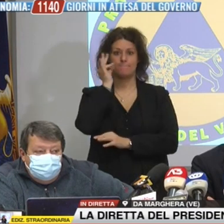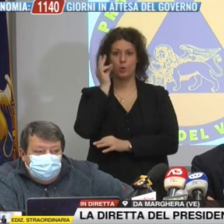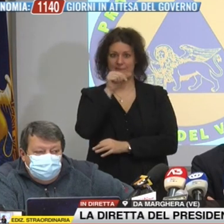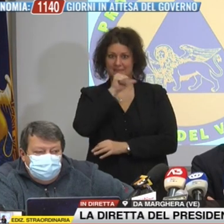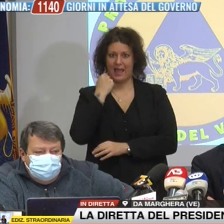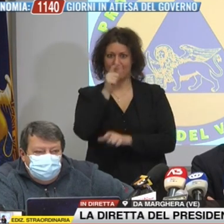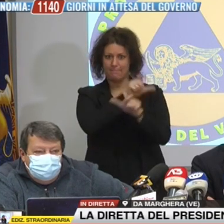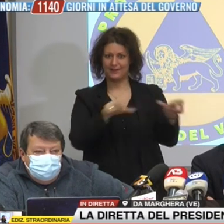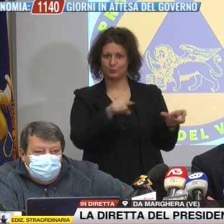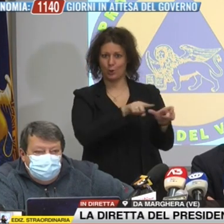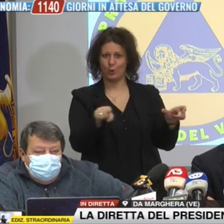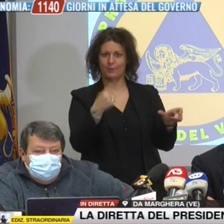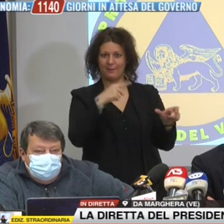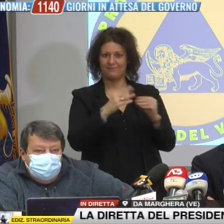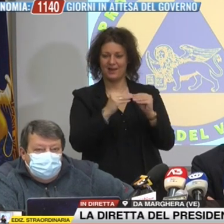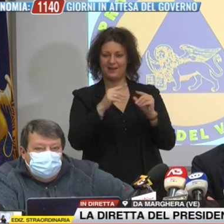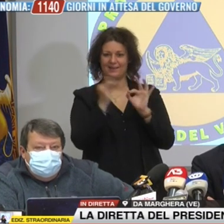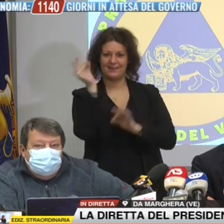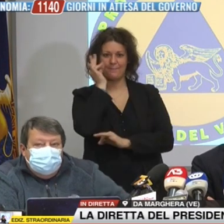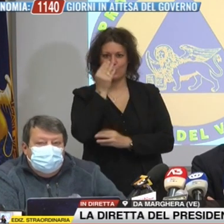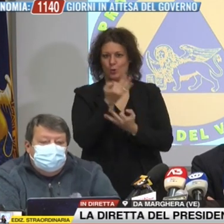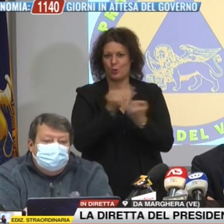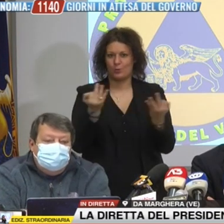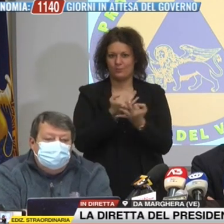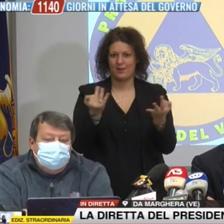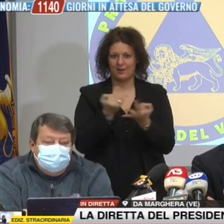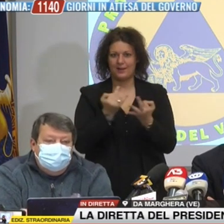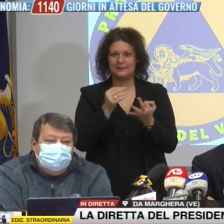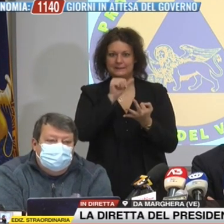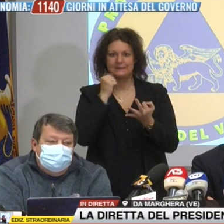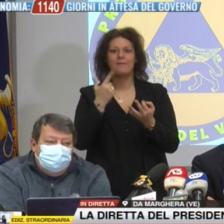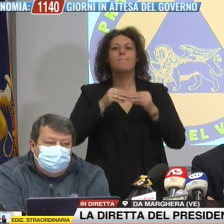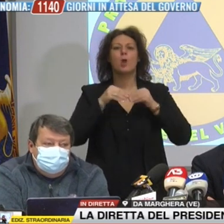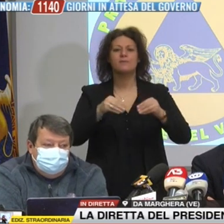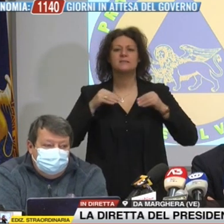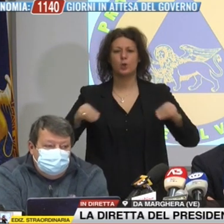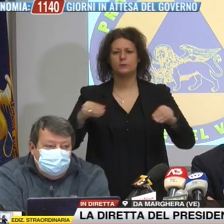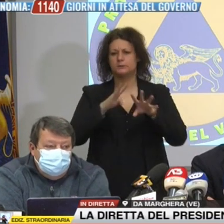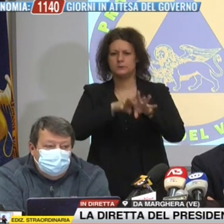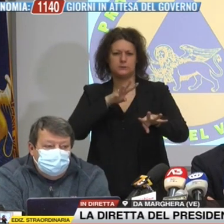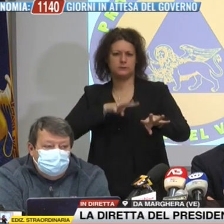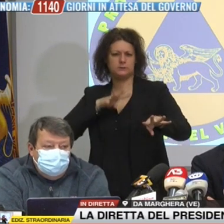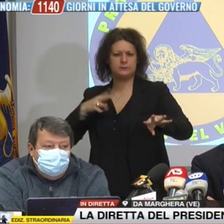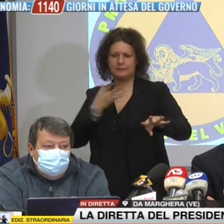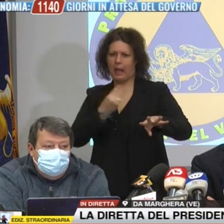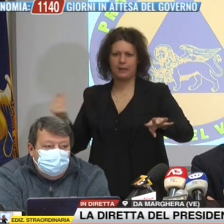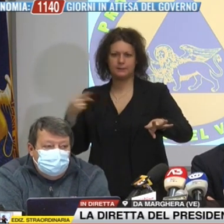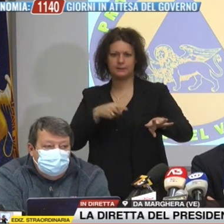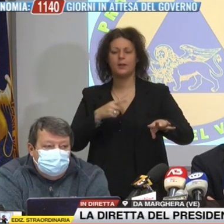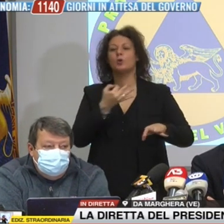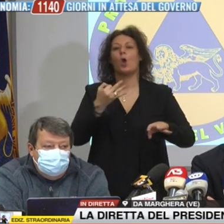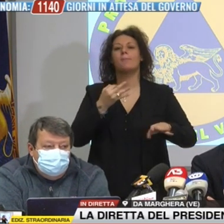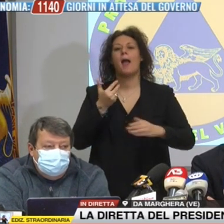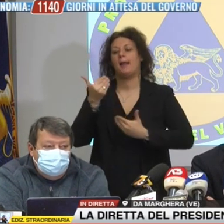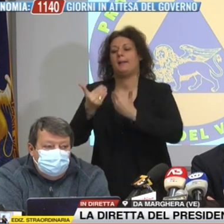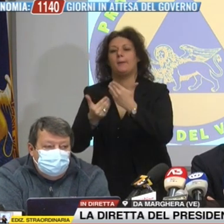formula matematica ci dà la dimensione di che esercito di professionisti ci vogliano. Va bene, poi